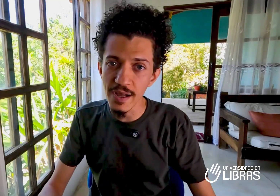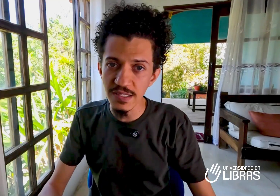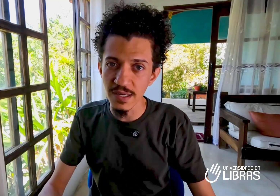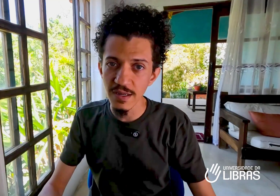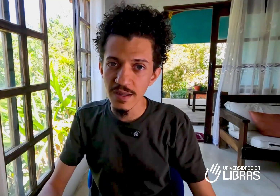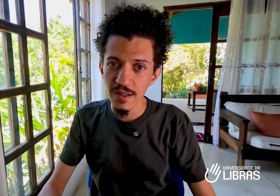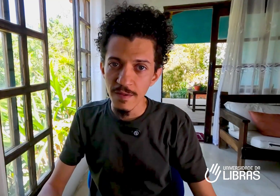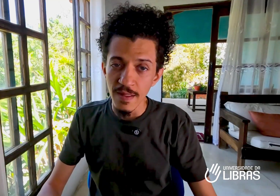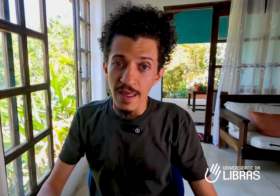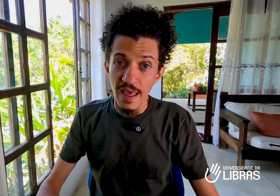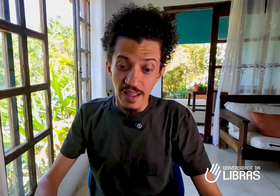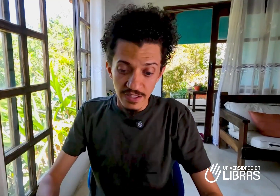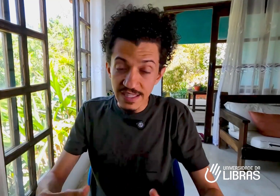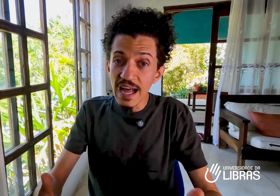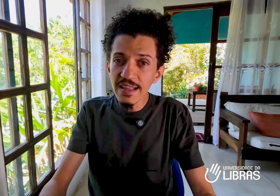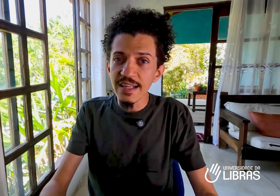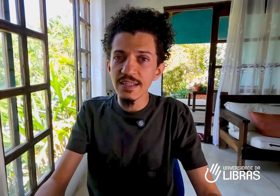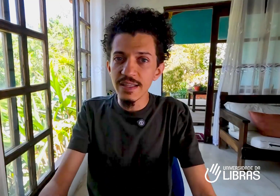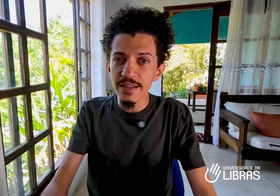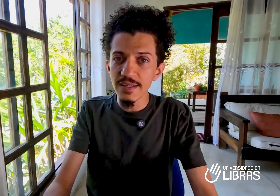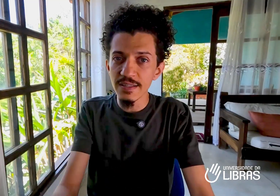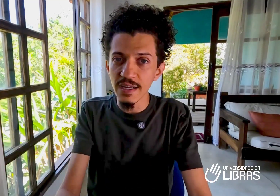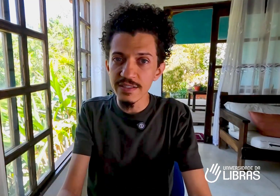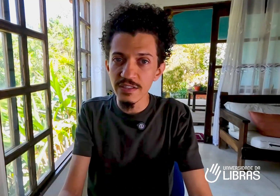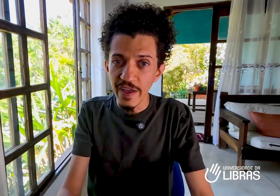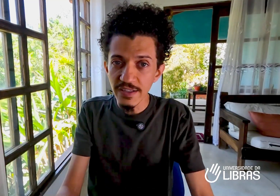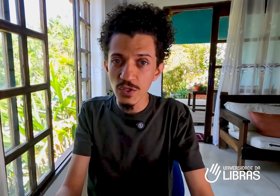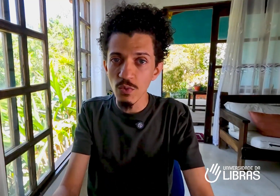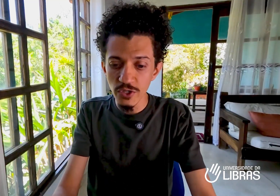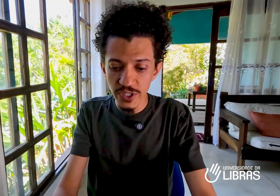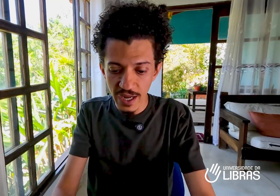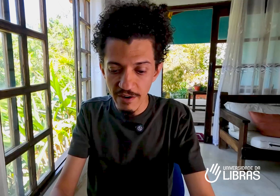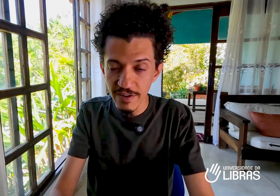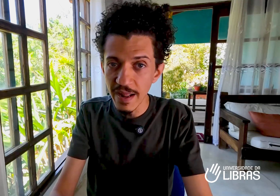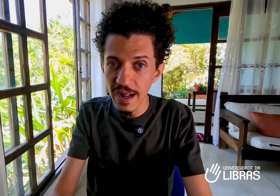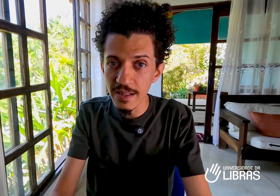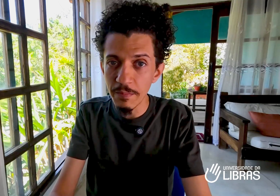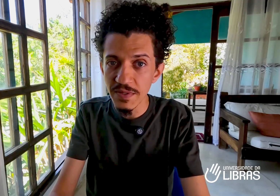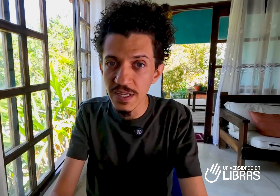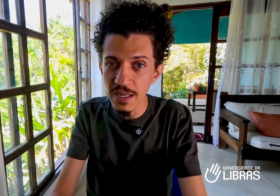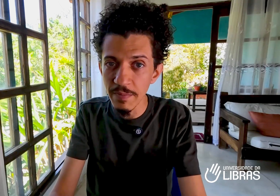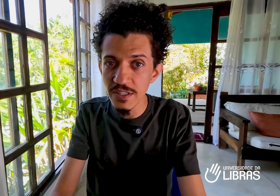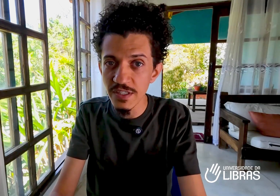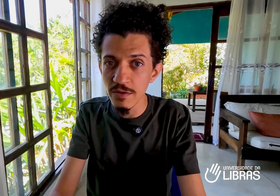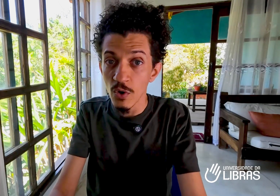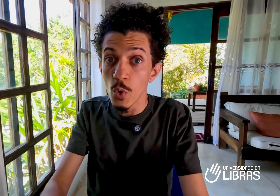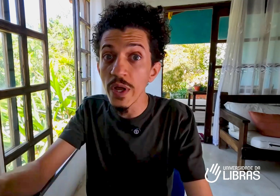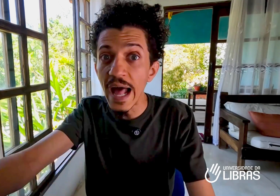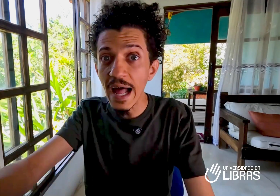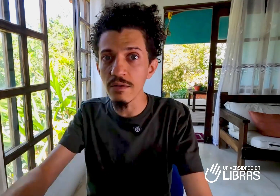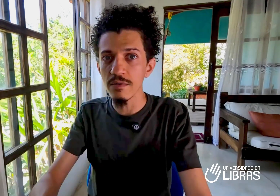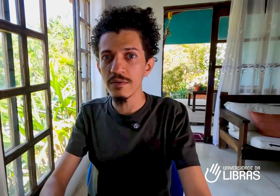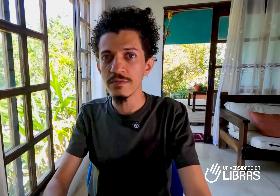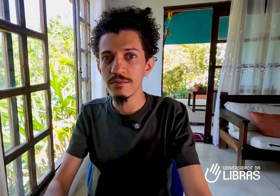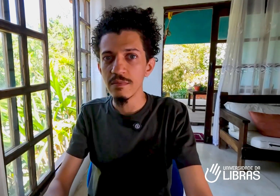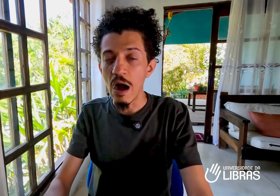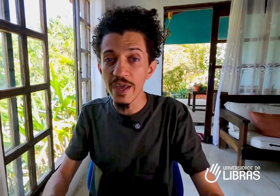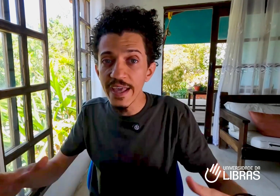criança, tantas e tantas e tantas vezes, quando eu chegava na beirada da piscina, me diziam, cuidado, alguém ia